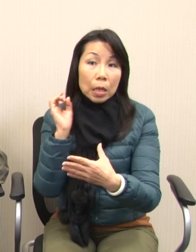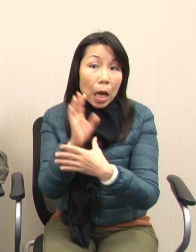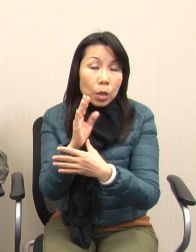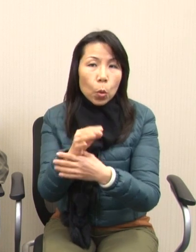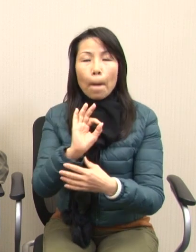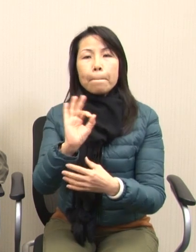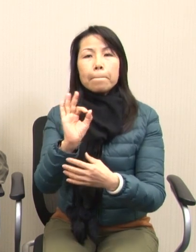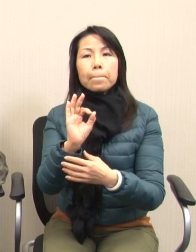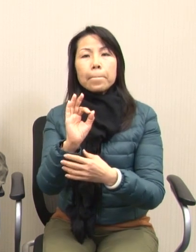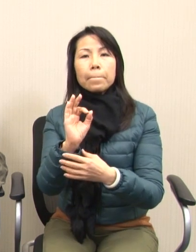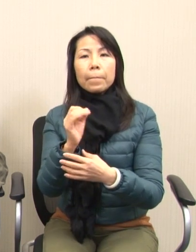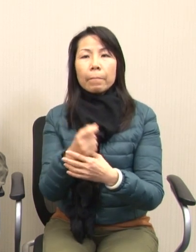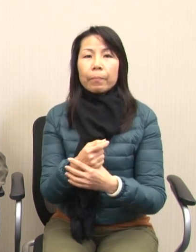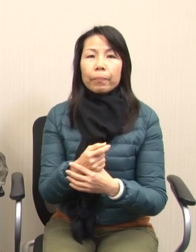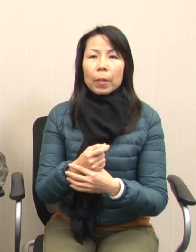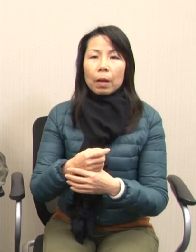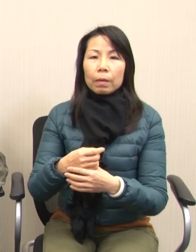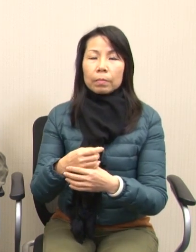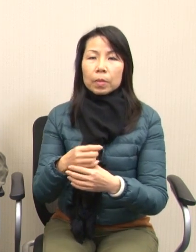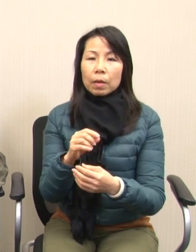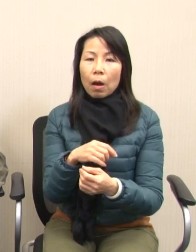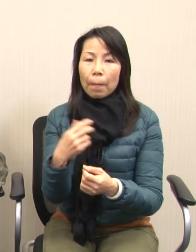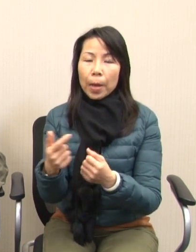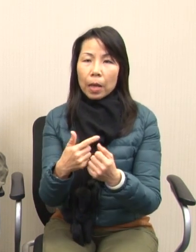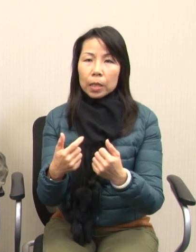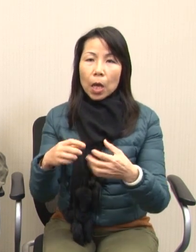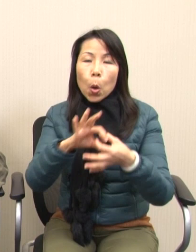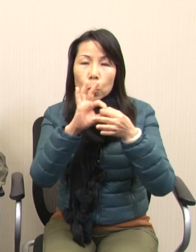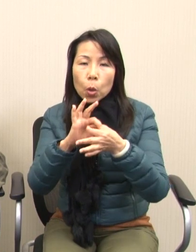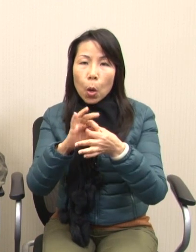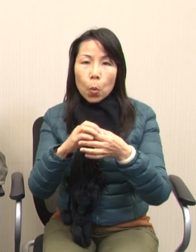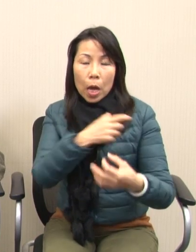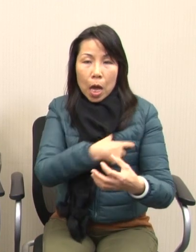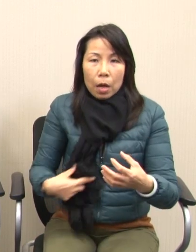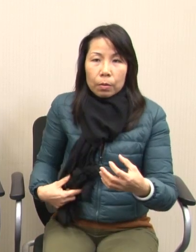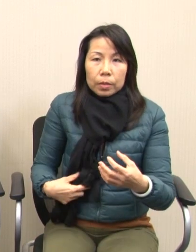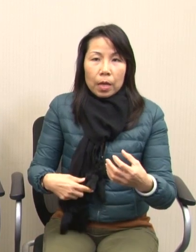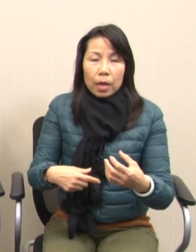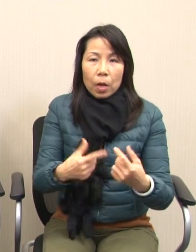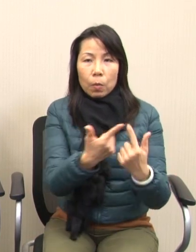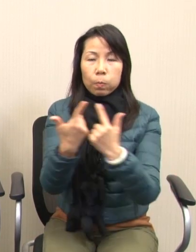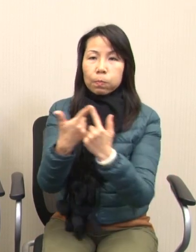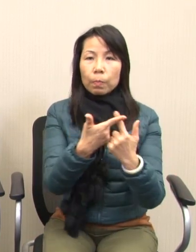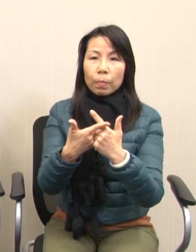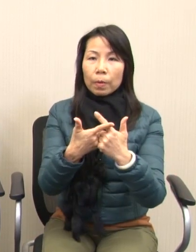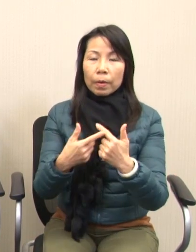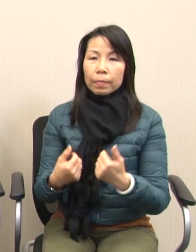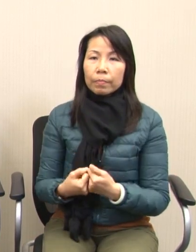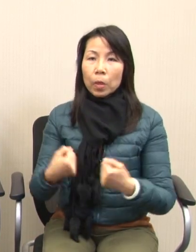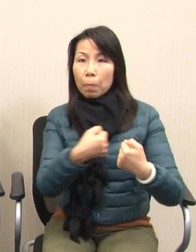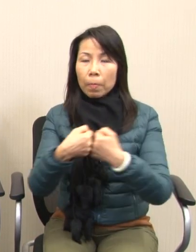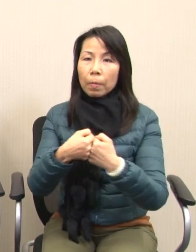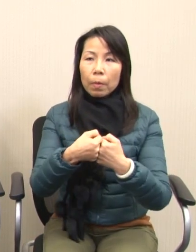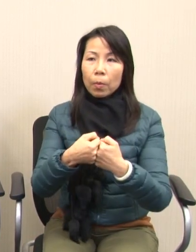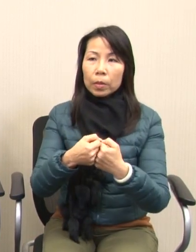話出嚟選咧，就有可能咧係遭受到依啲相關嘅一啲候選人啦，或者係以一啲可能會出嚟選嘅人嘅一啲攻擊，甚至係